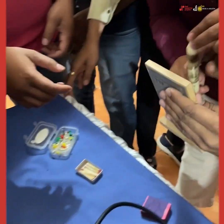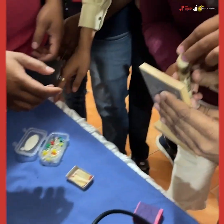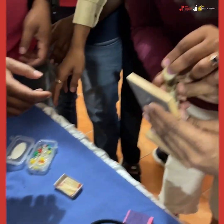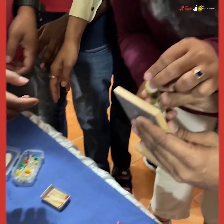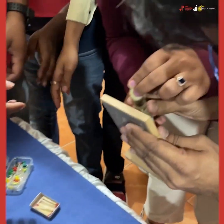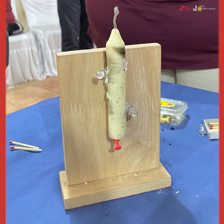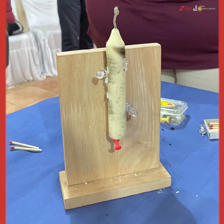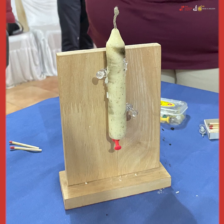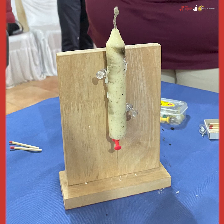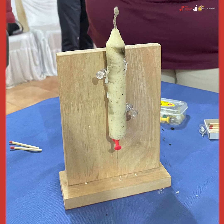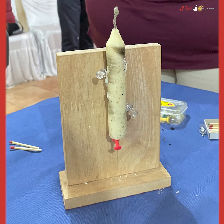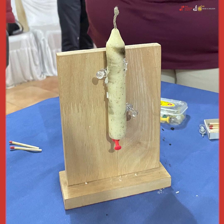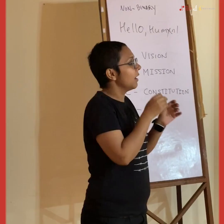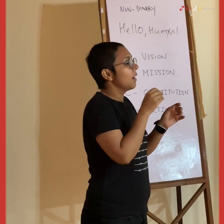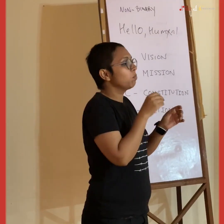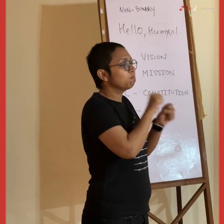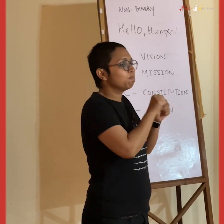किसी एक्टिविटी की बात हो रही है